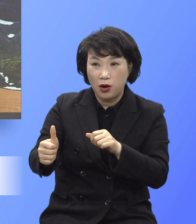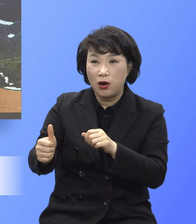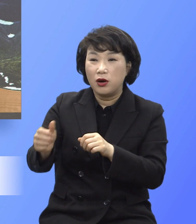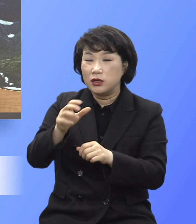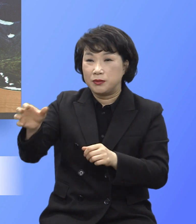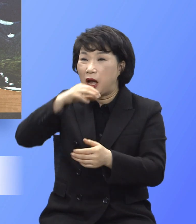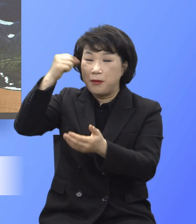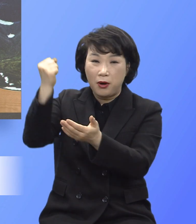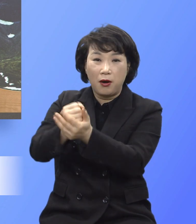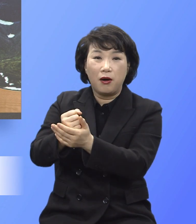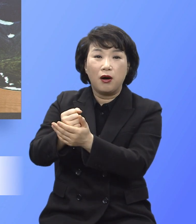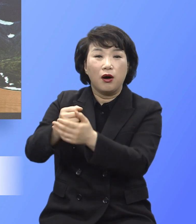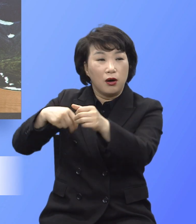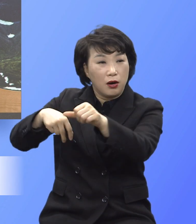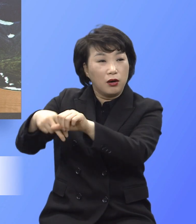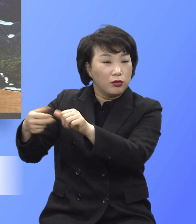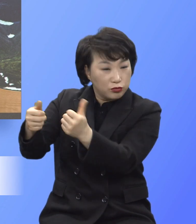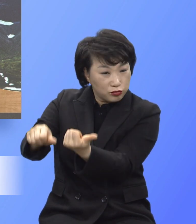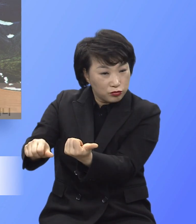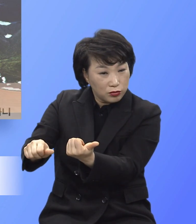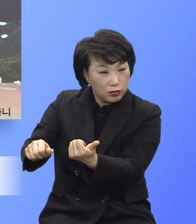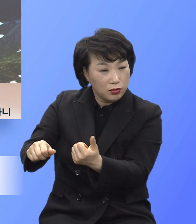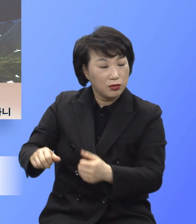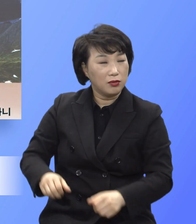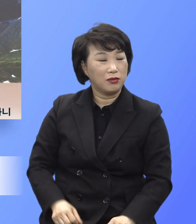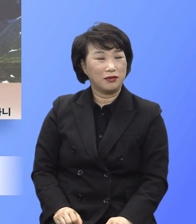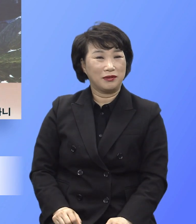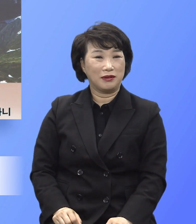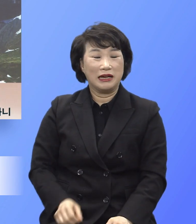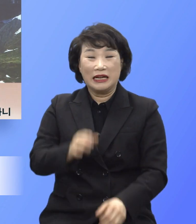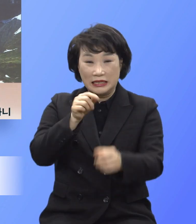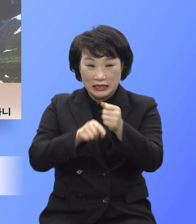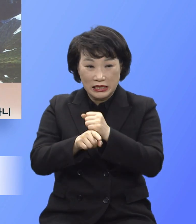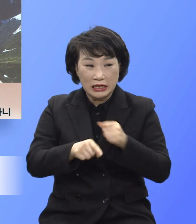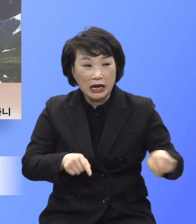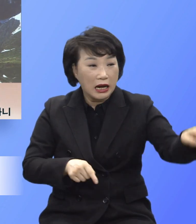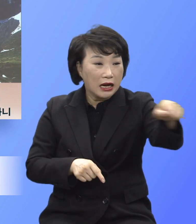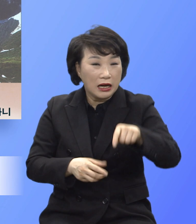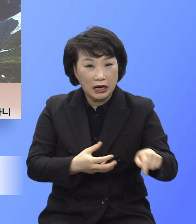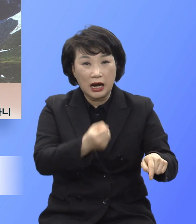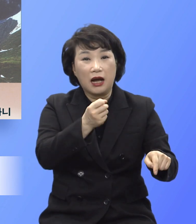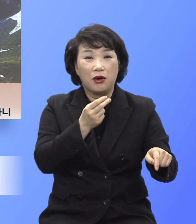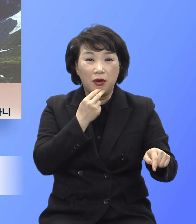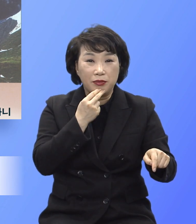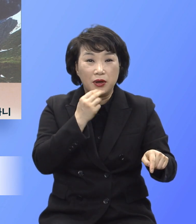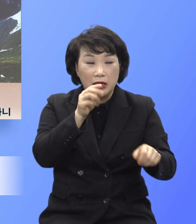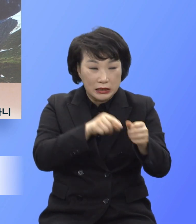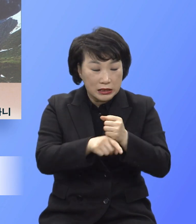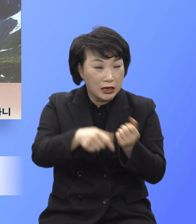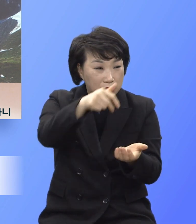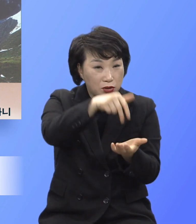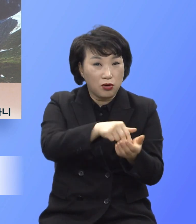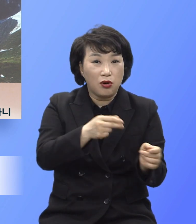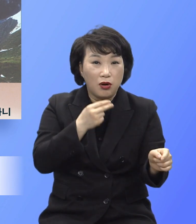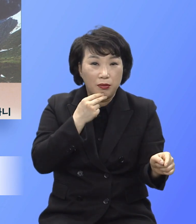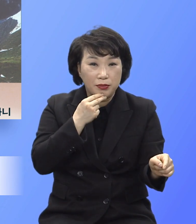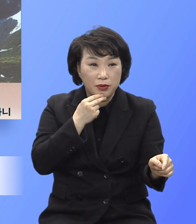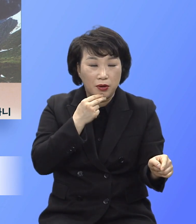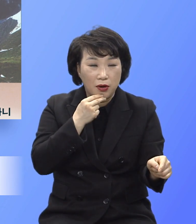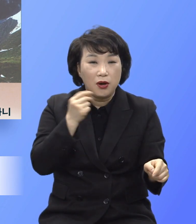십자가에 못 박아 죽였겠는가 생각해 보세요. 진리가 그 속에 없으므로 진리에 서지